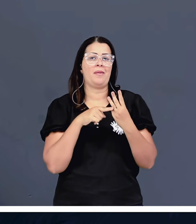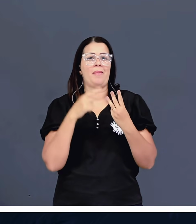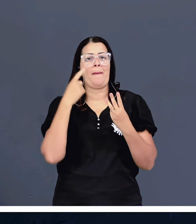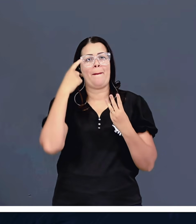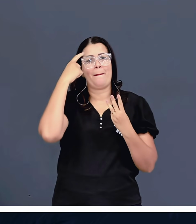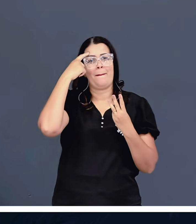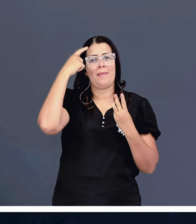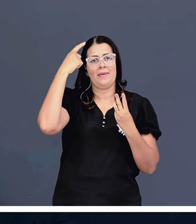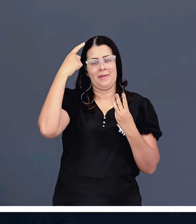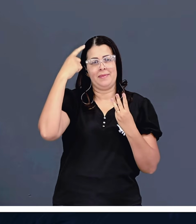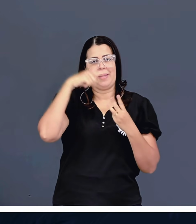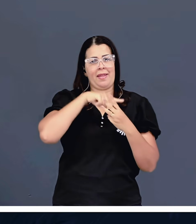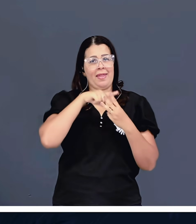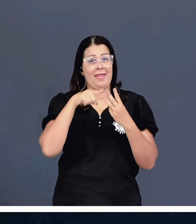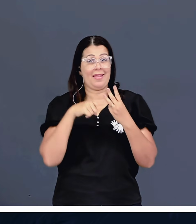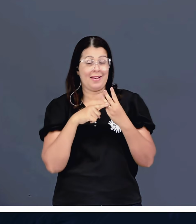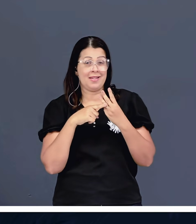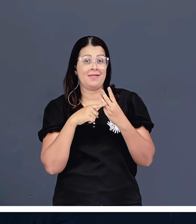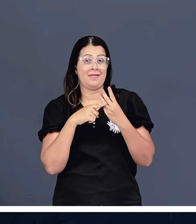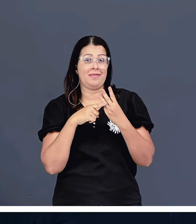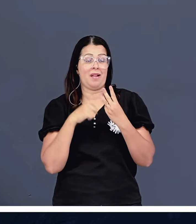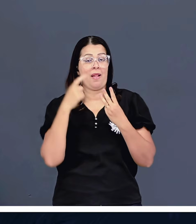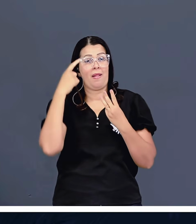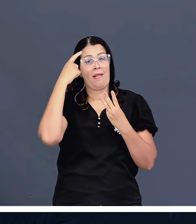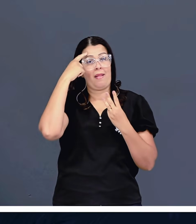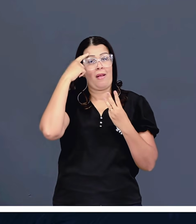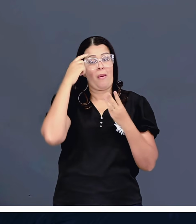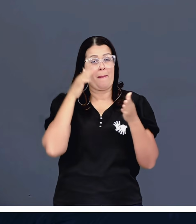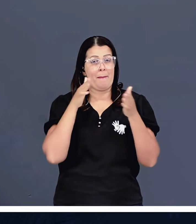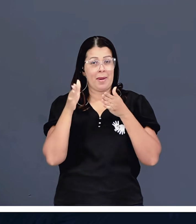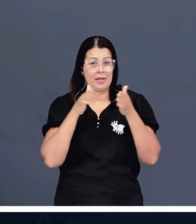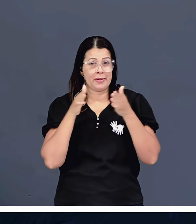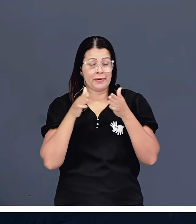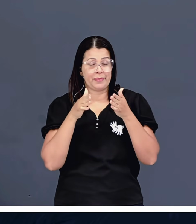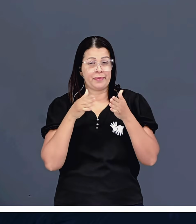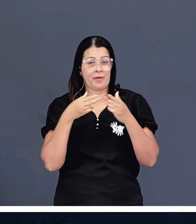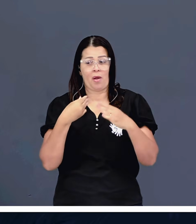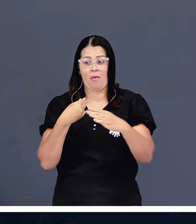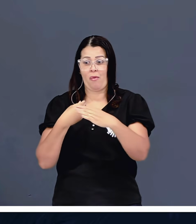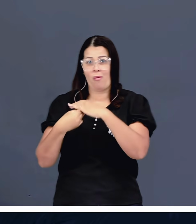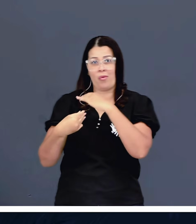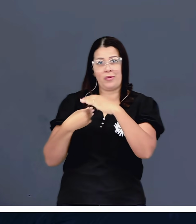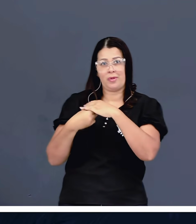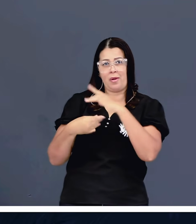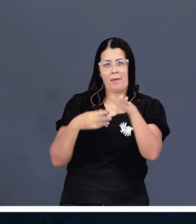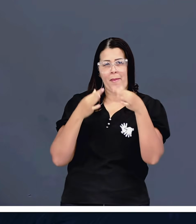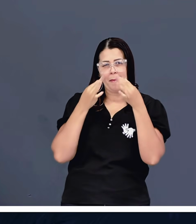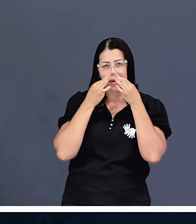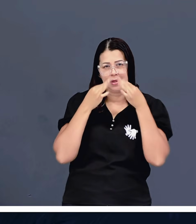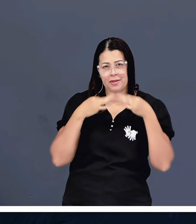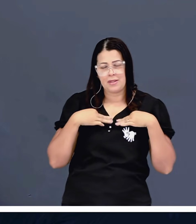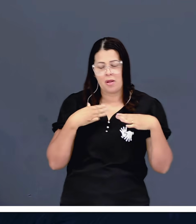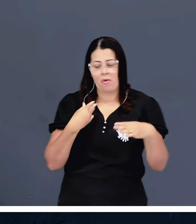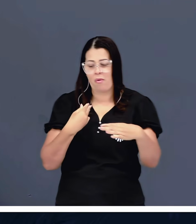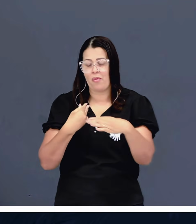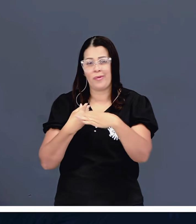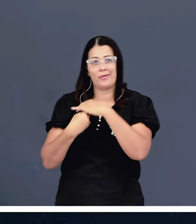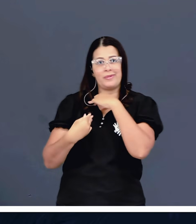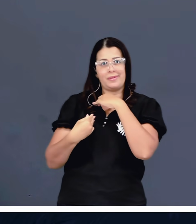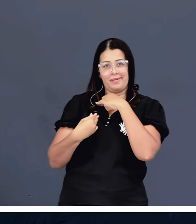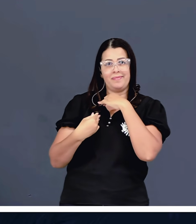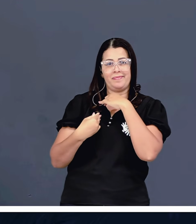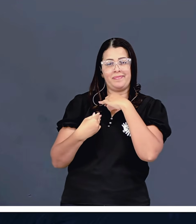mentalidade, 3 fases da nossa mentalidade, os conselhos que recebemos, preste bem atenção, os conselhos que